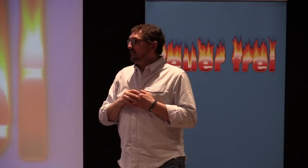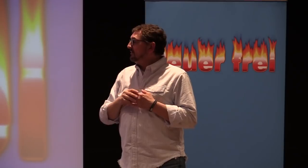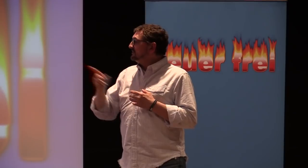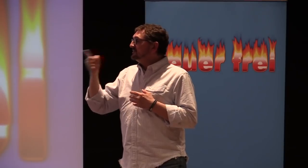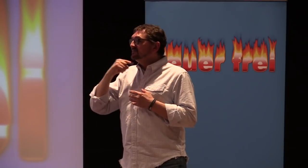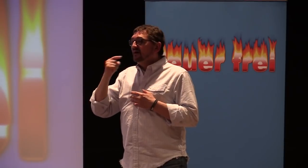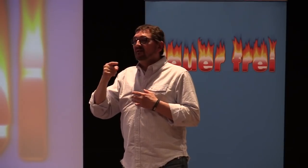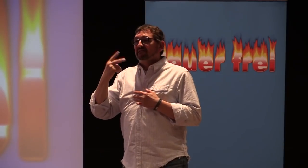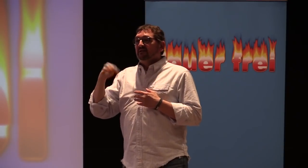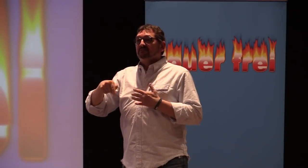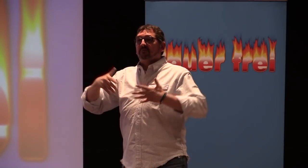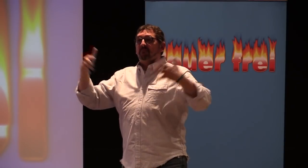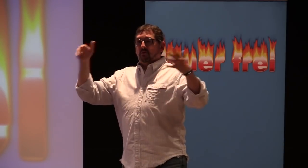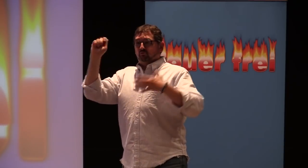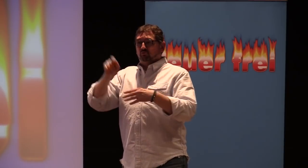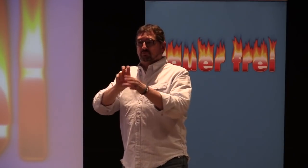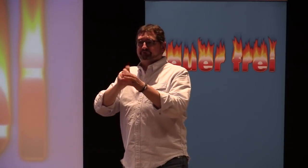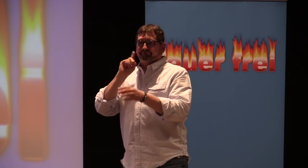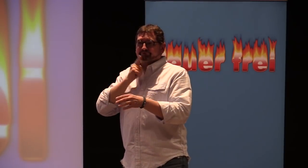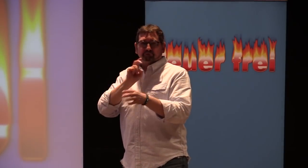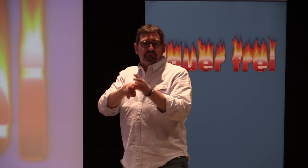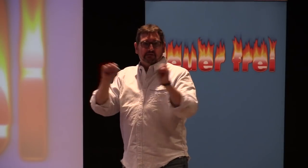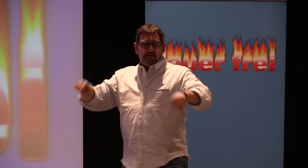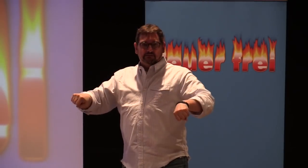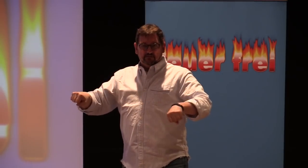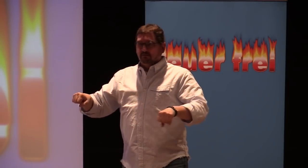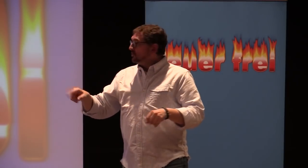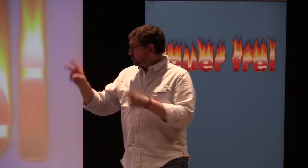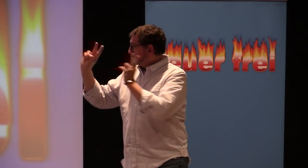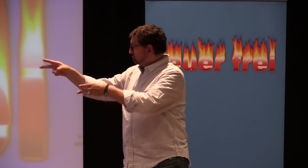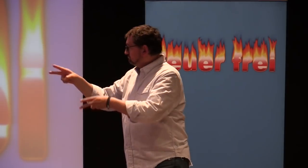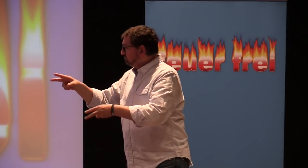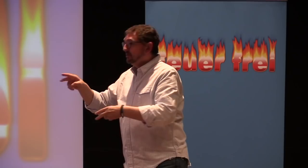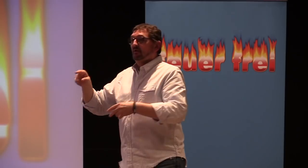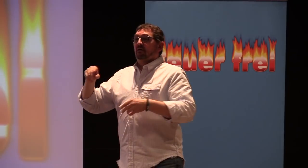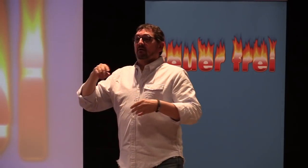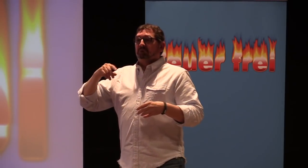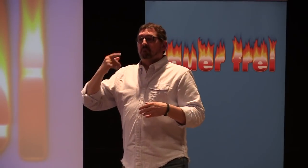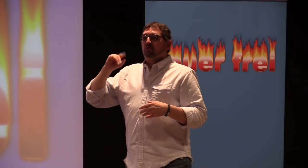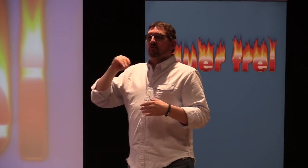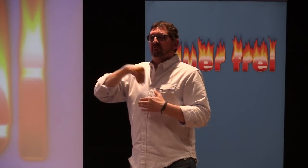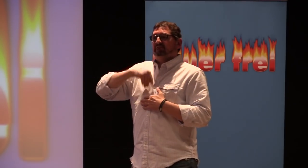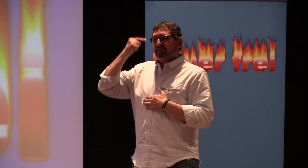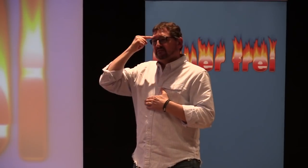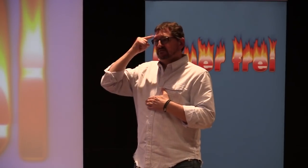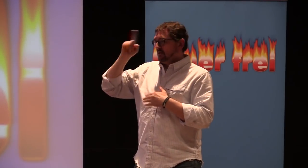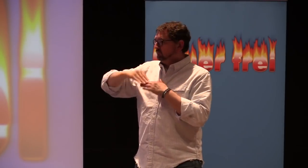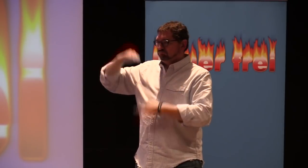Ja, vielen Dank für deine Argumente, Stefan. Du sagtest gerade, ja, es gibt immer mehr Möglichkeiten für gehörlose Menschen zu